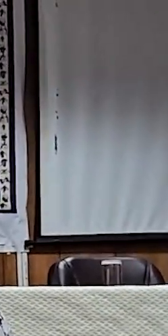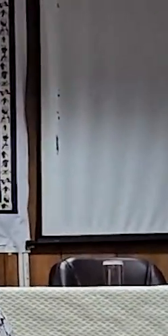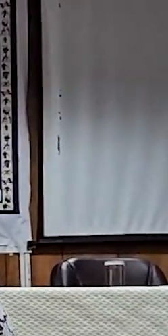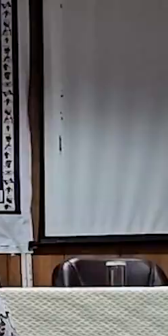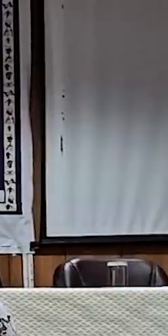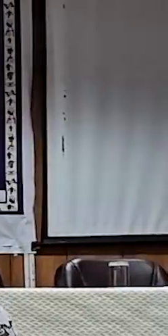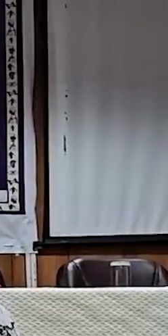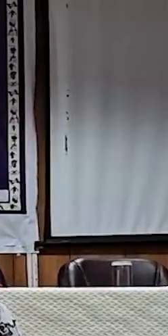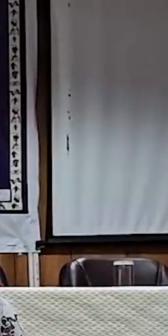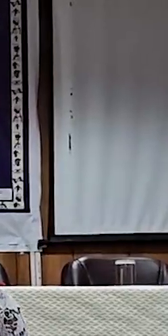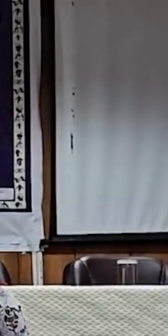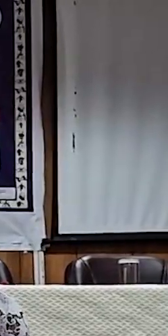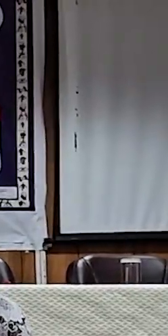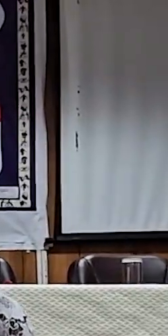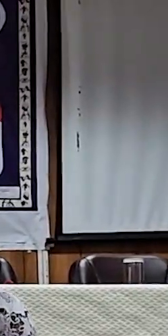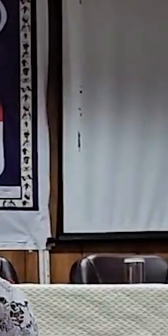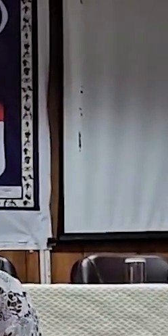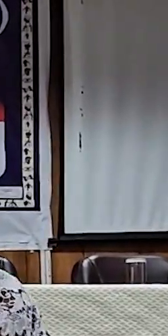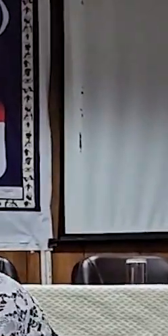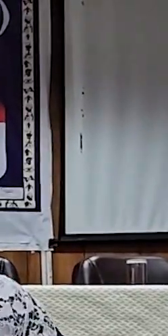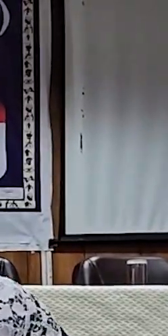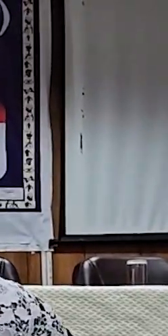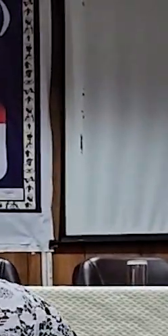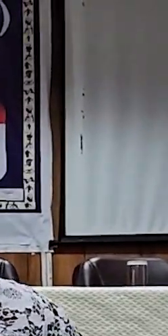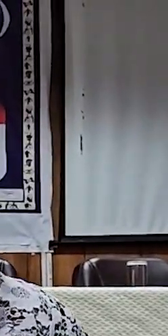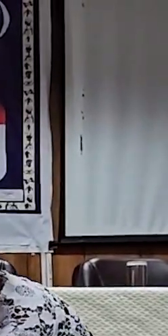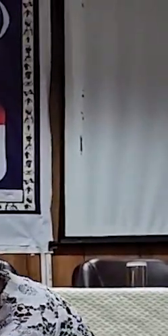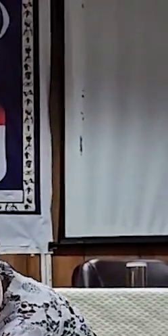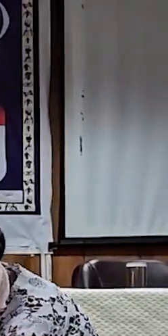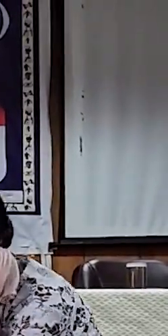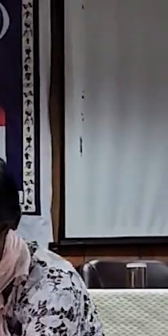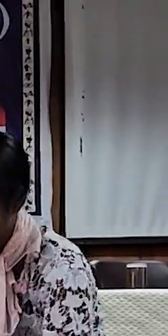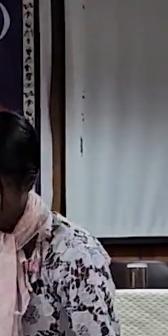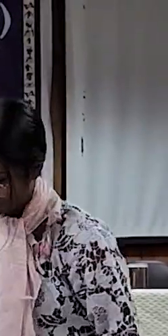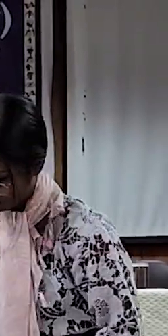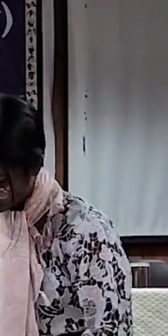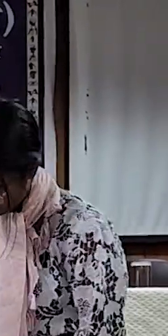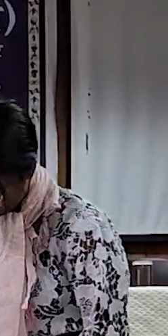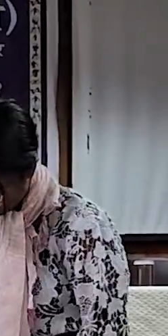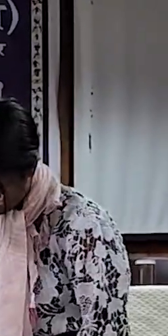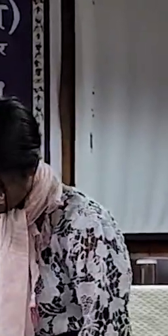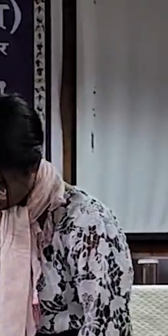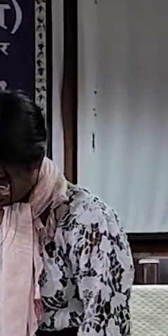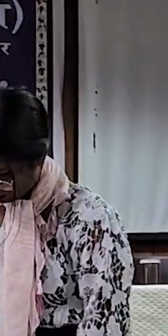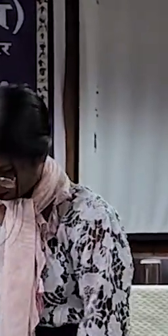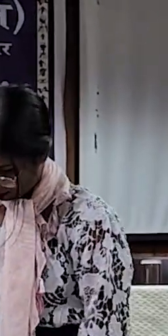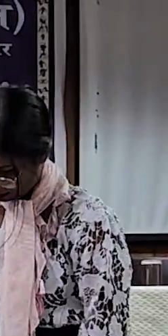DOL, L, डॉल। हेलन, डॉल।